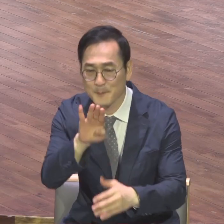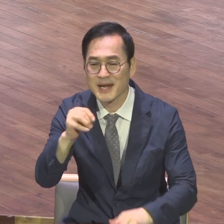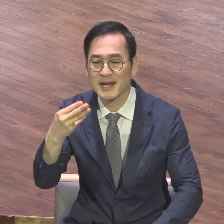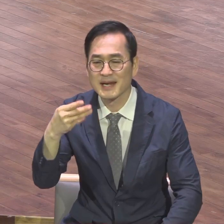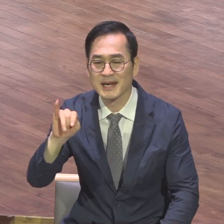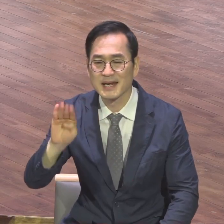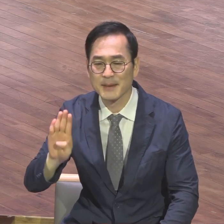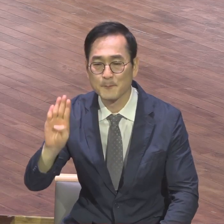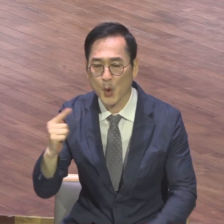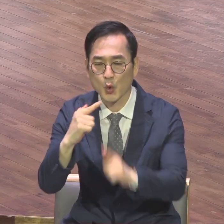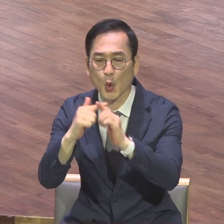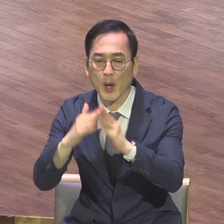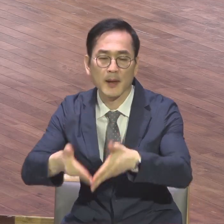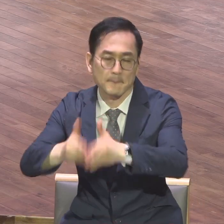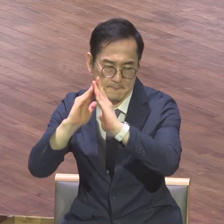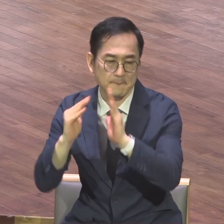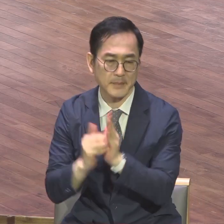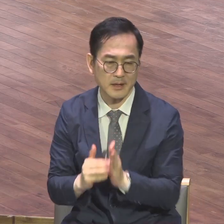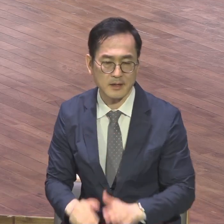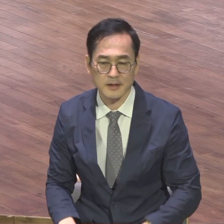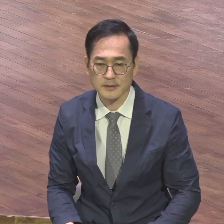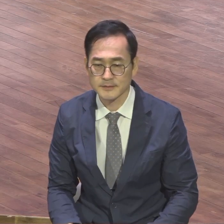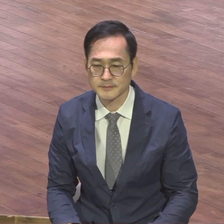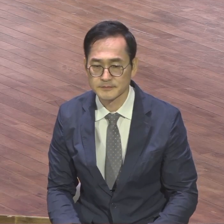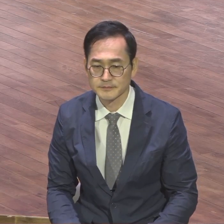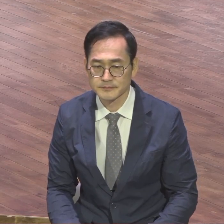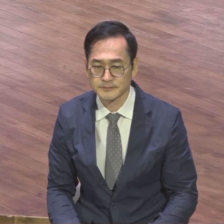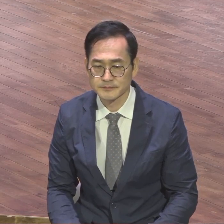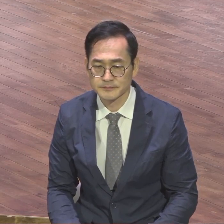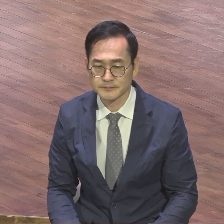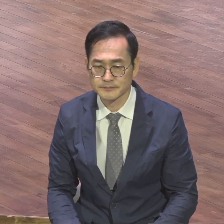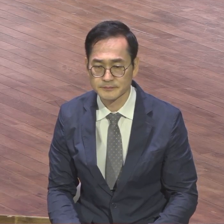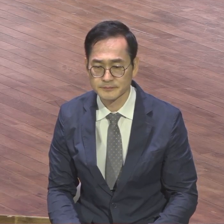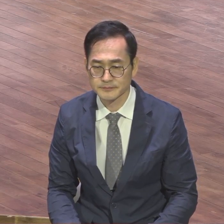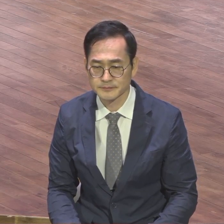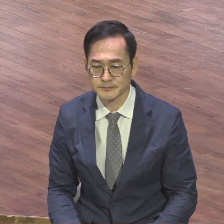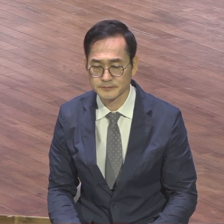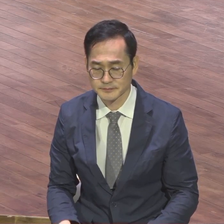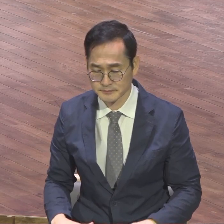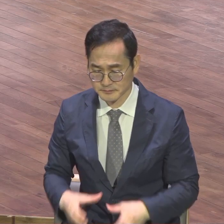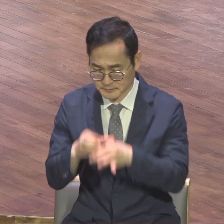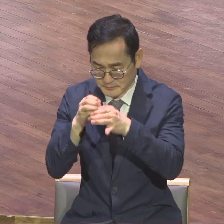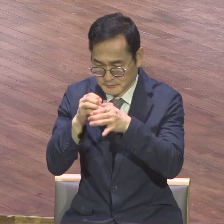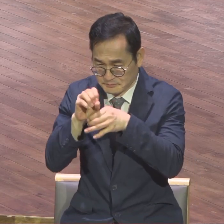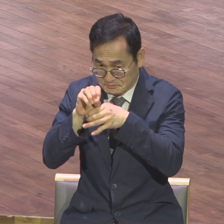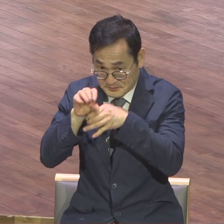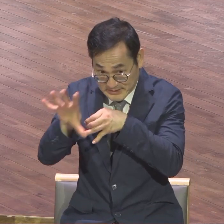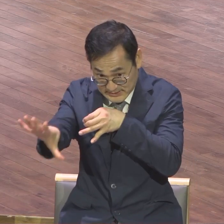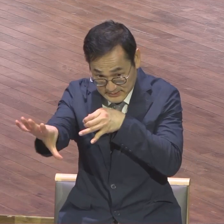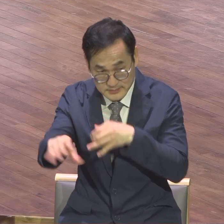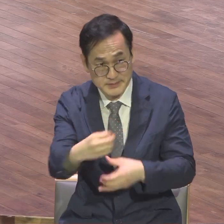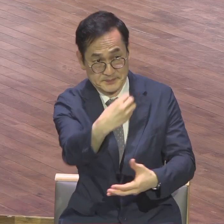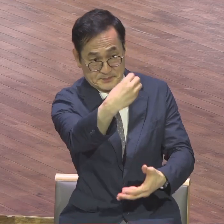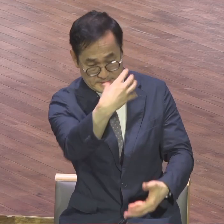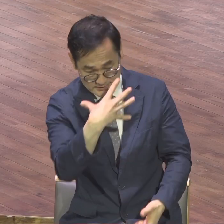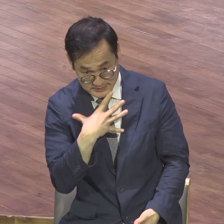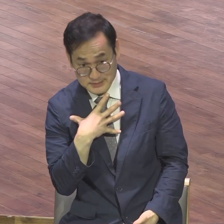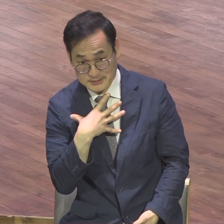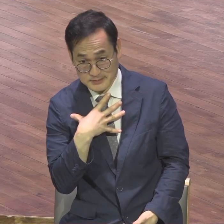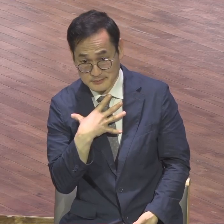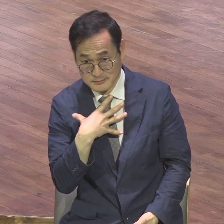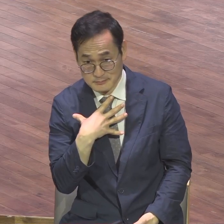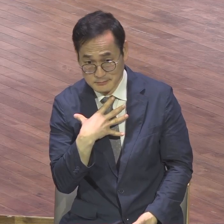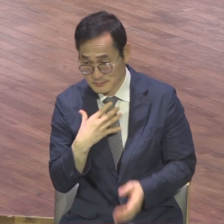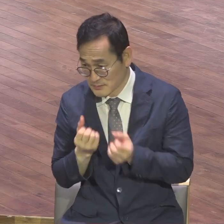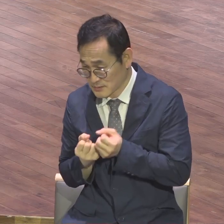귀한 동력이 되죠. 내 안에 빛의 망대를 견고하게 세워지고 있으면 영적 파급 효과가